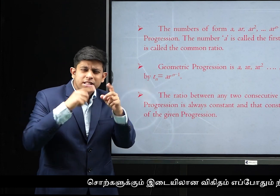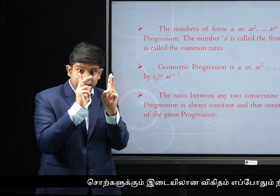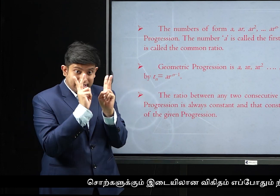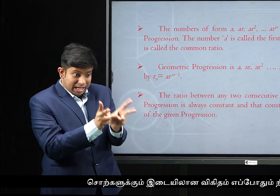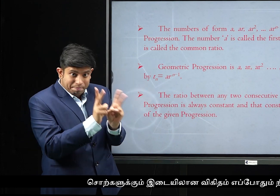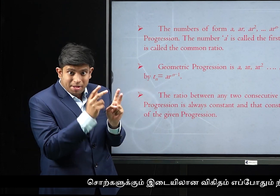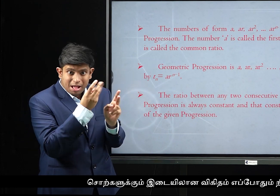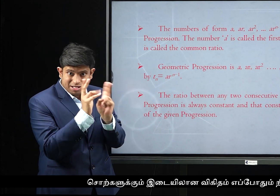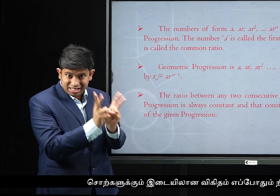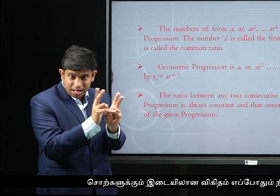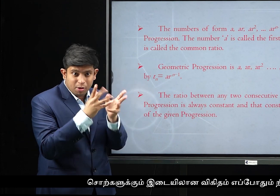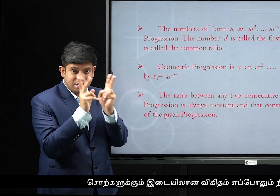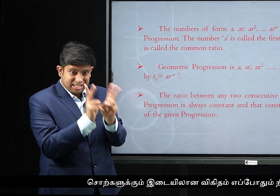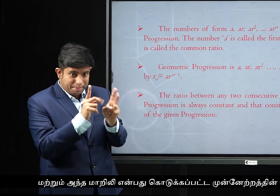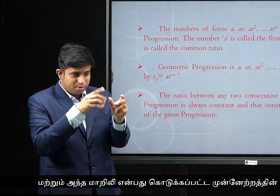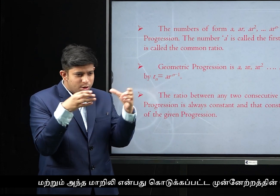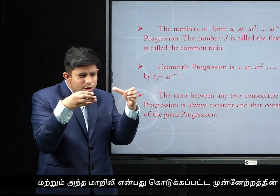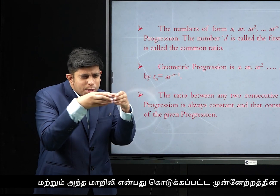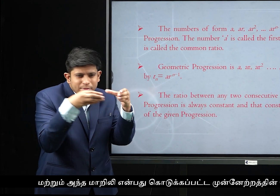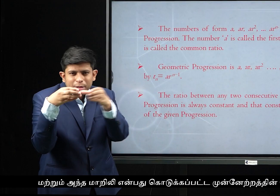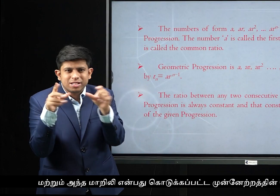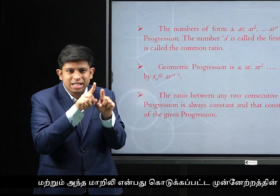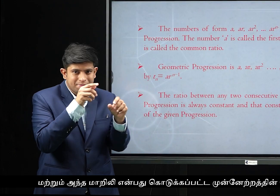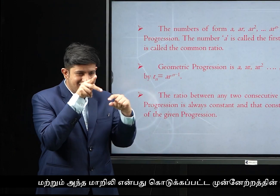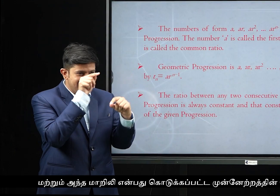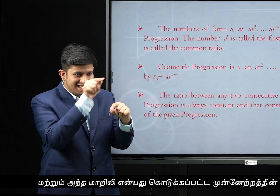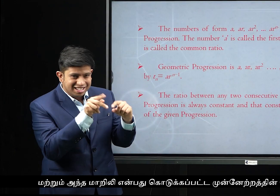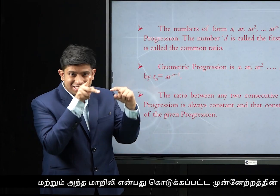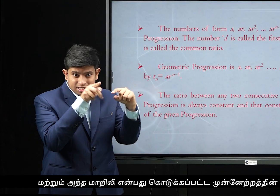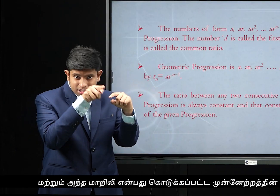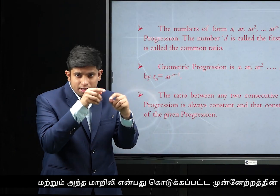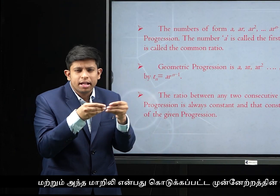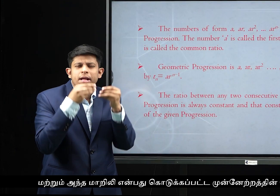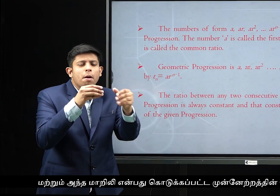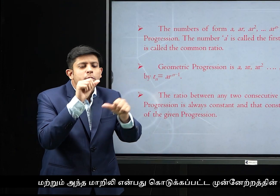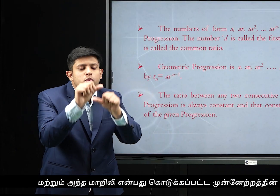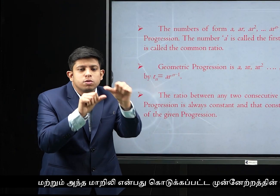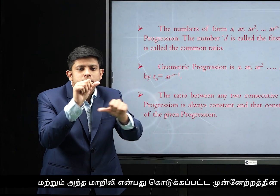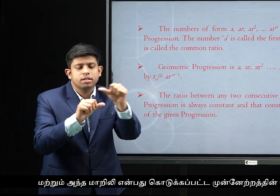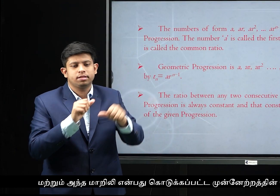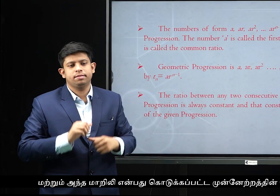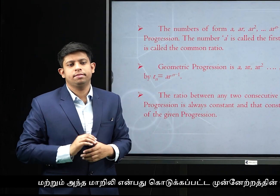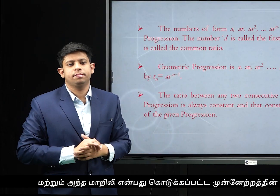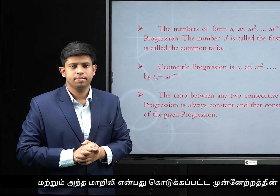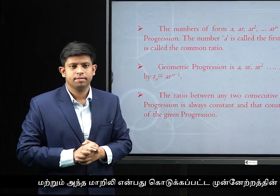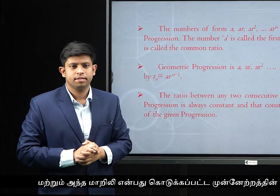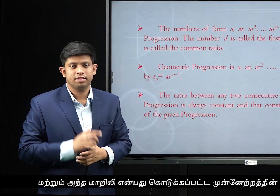விகிதம் எப்பொழுதும் நிலையானது மற்றும் அதன் மாறிலி என்பது கொடுக்கப்பட்ட முன்னேற்றத்தின் பொதுவான